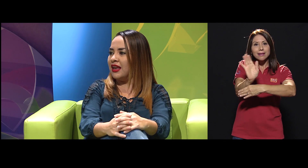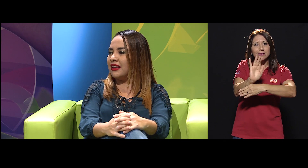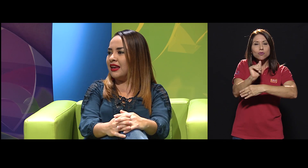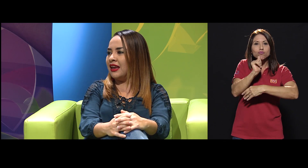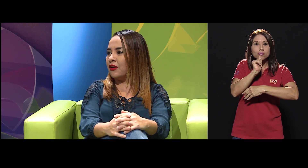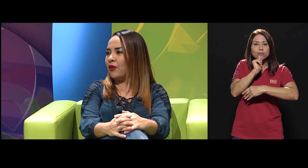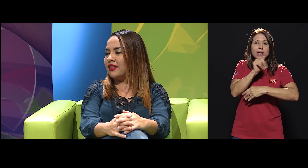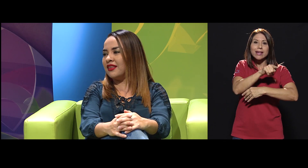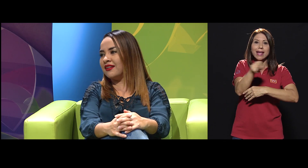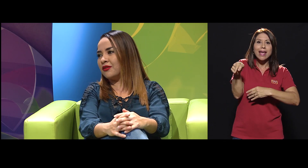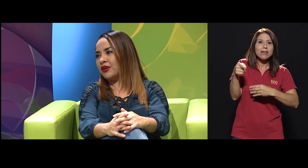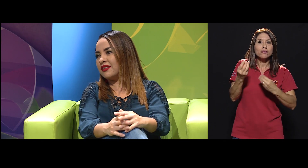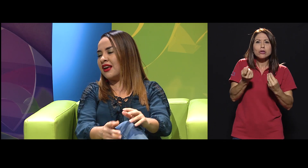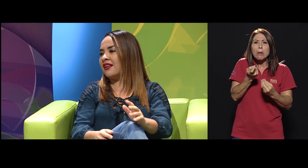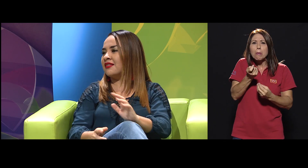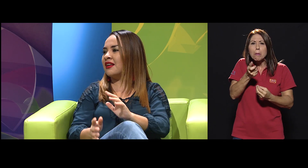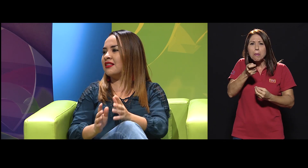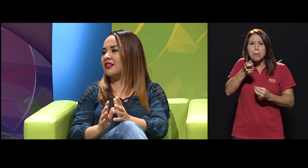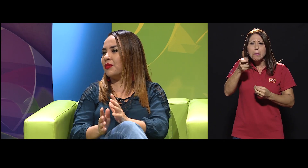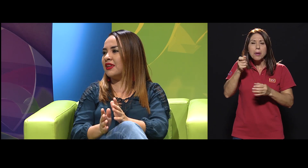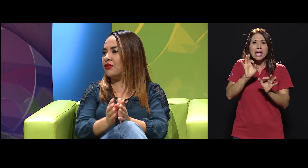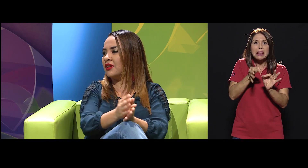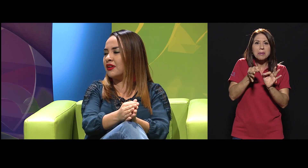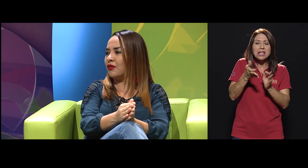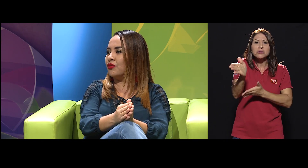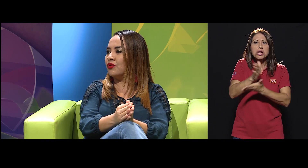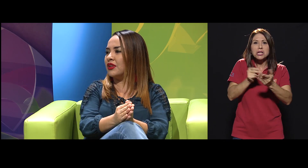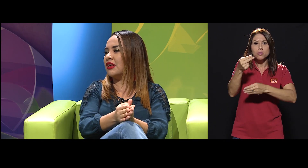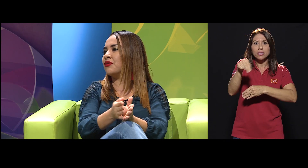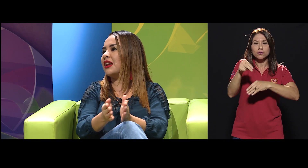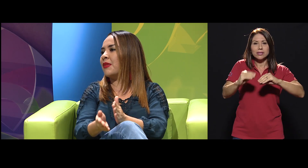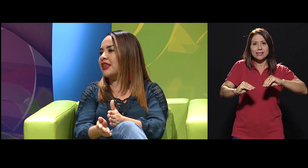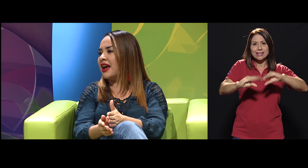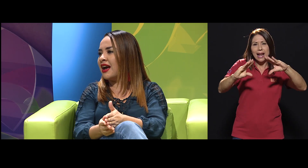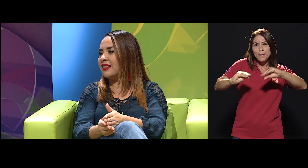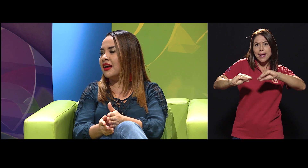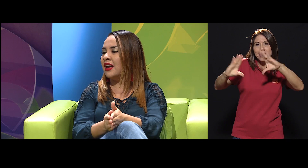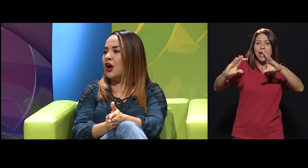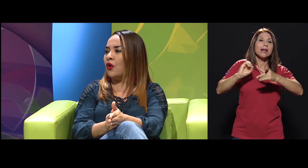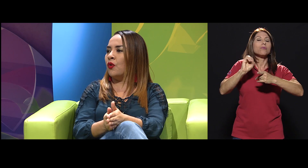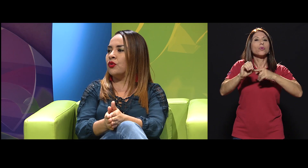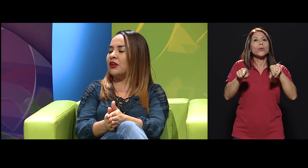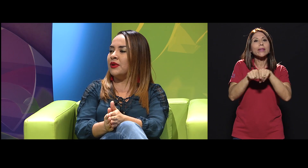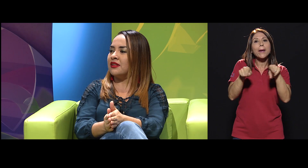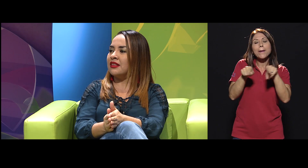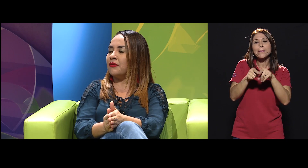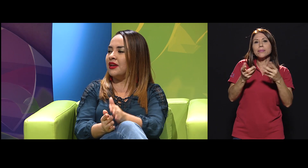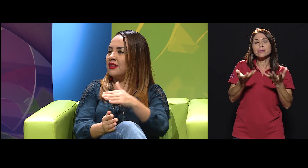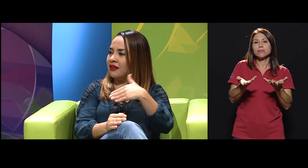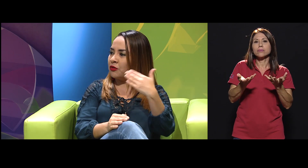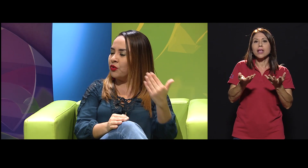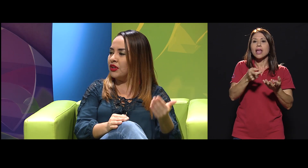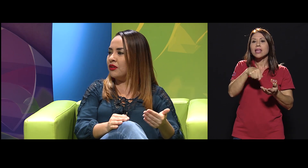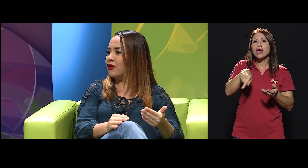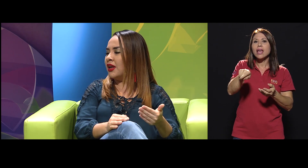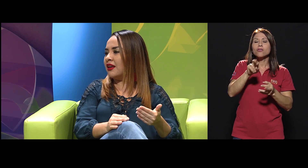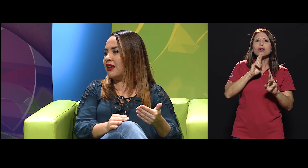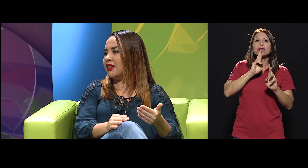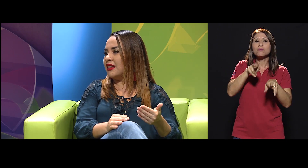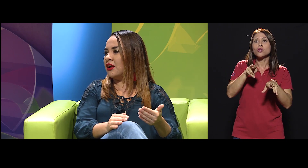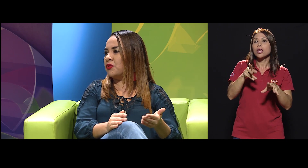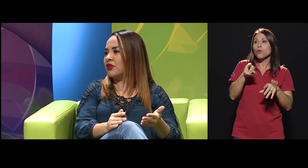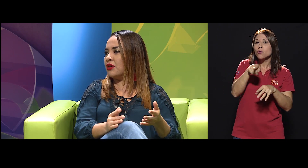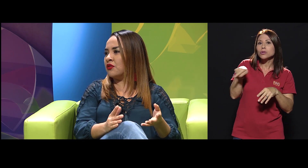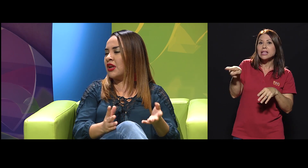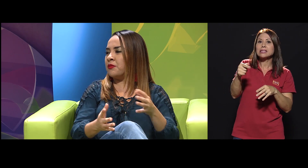televisión que cuentan con escasas interpretaciones en algunos noticieros de la mañana, o tal vez que también les han respondido